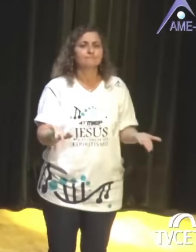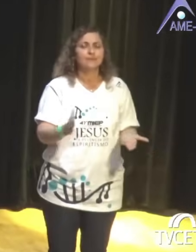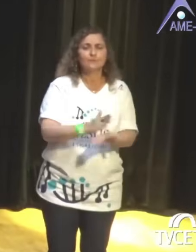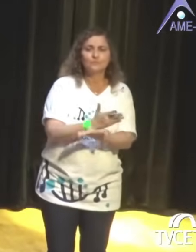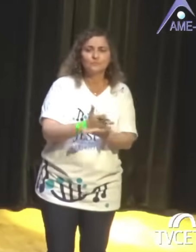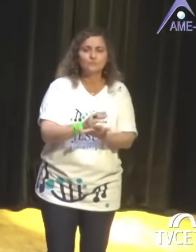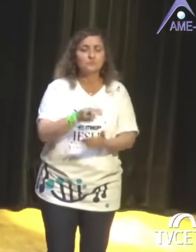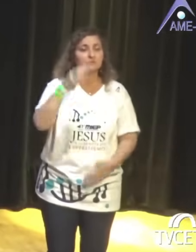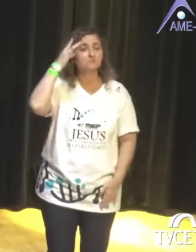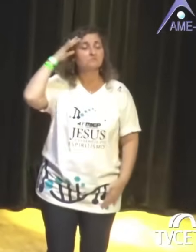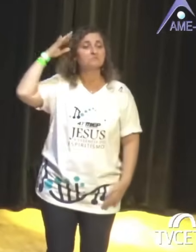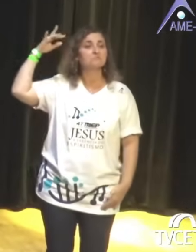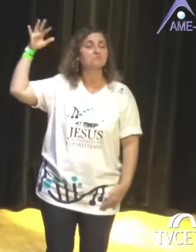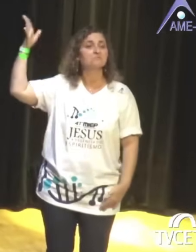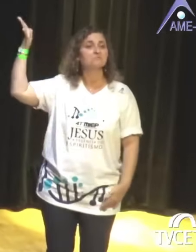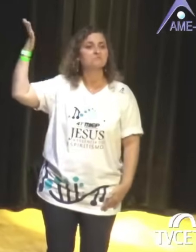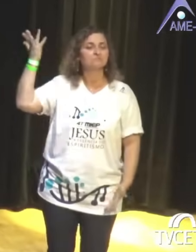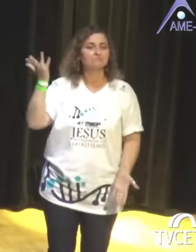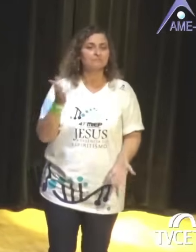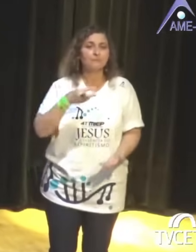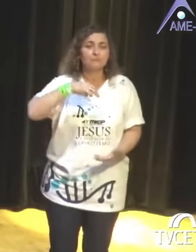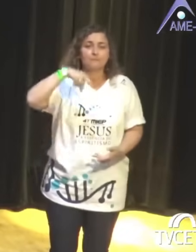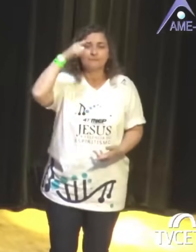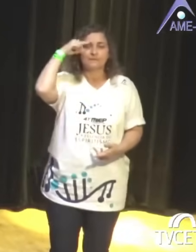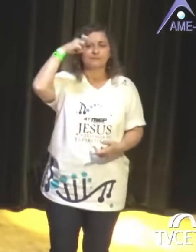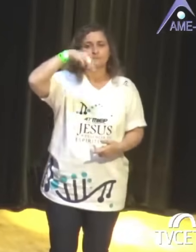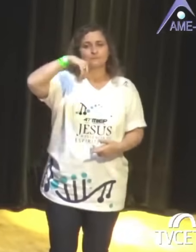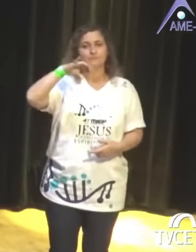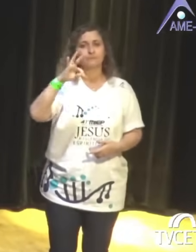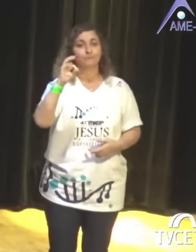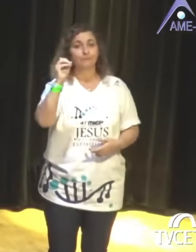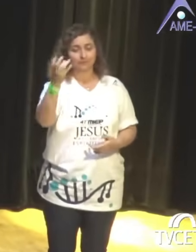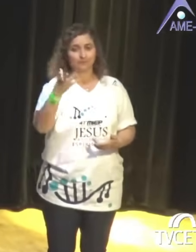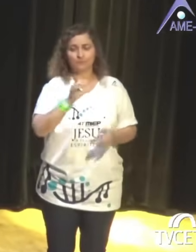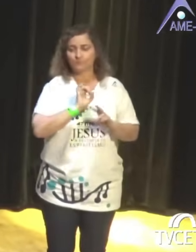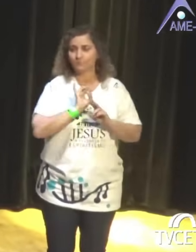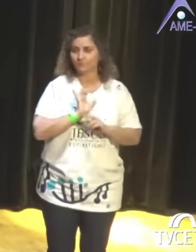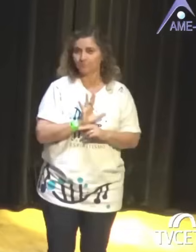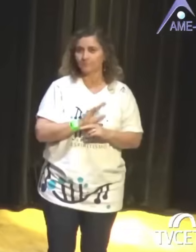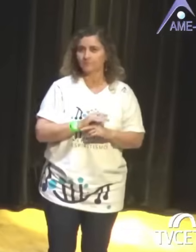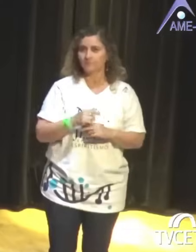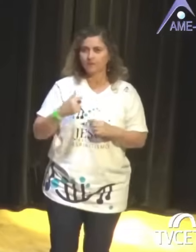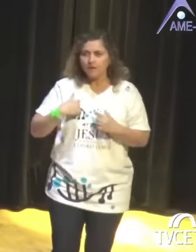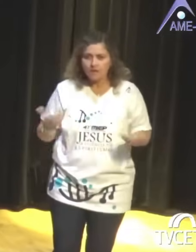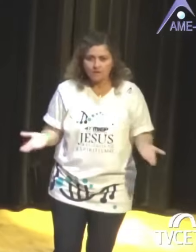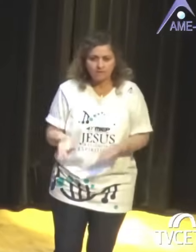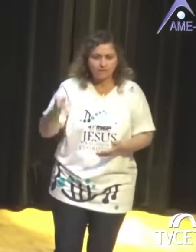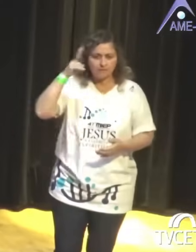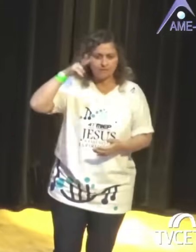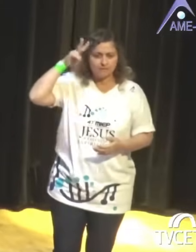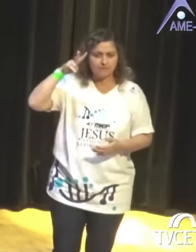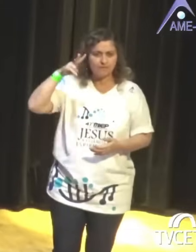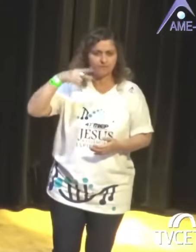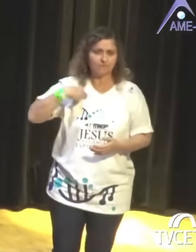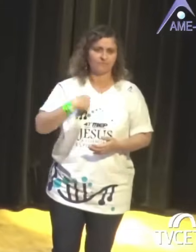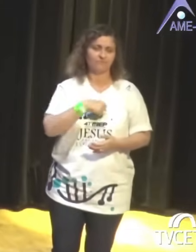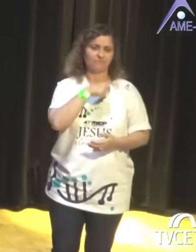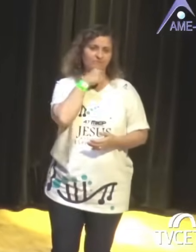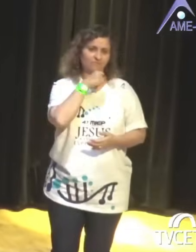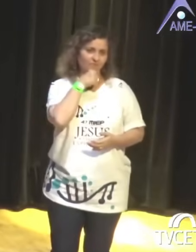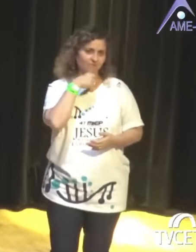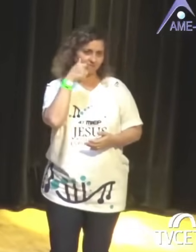mitologicamente então eu me lembro na minha infância da minha avó das minhas tias me falando de um